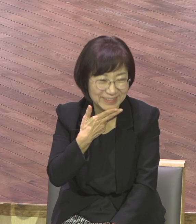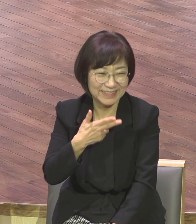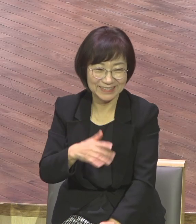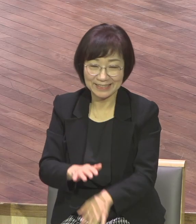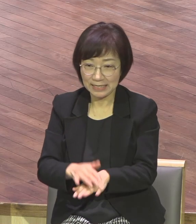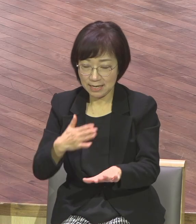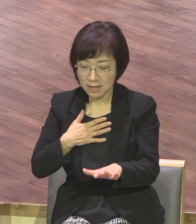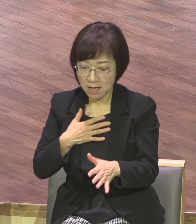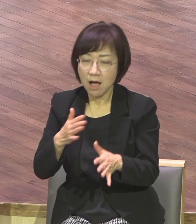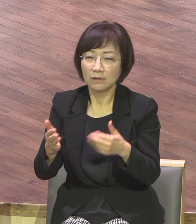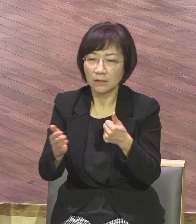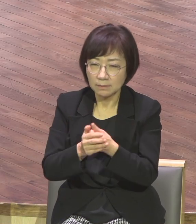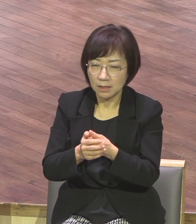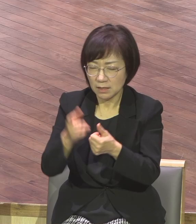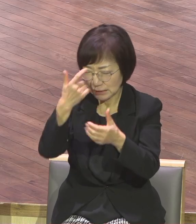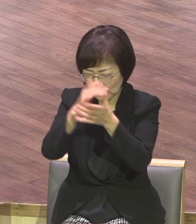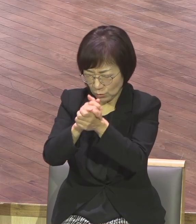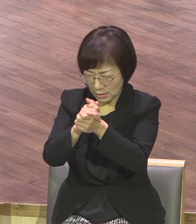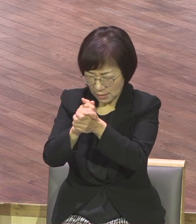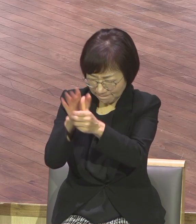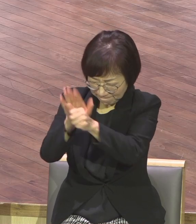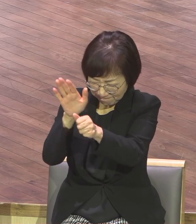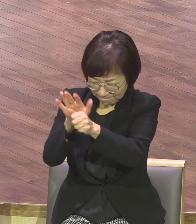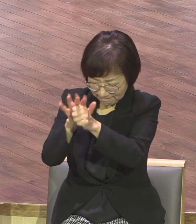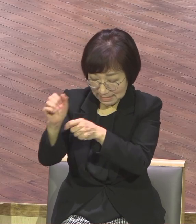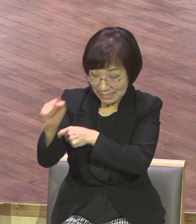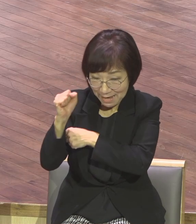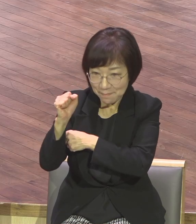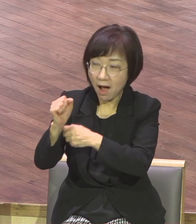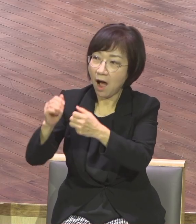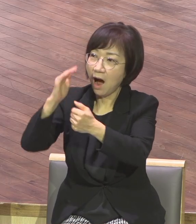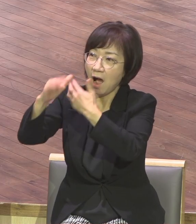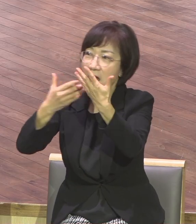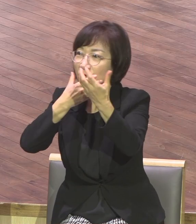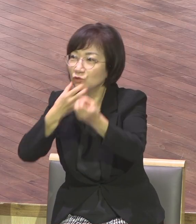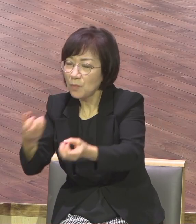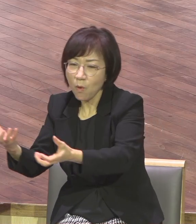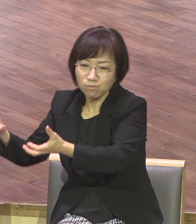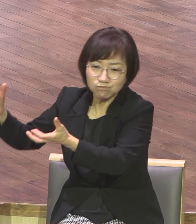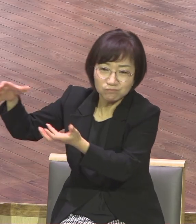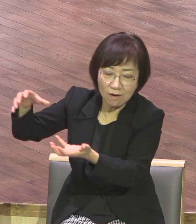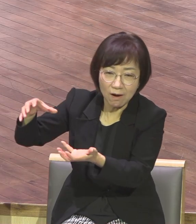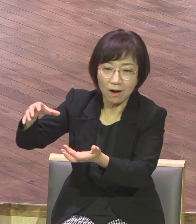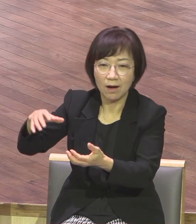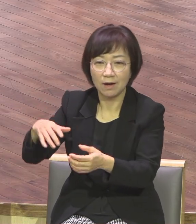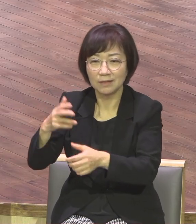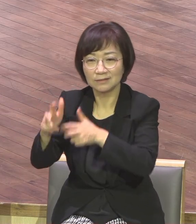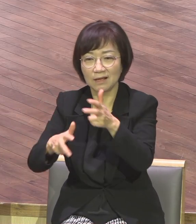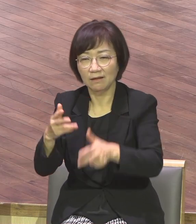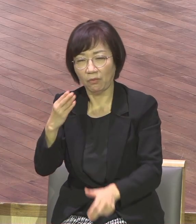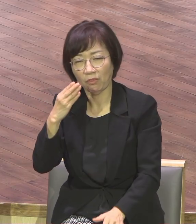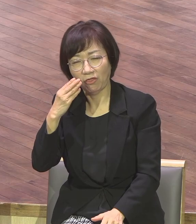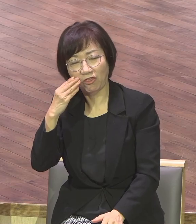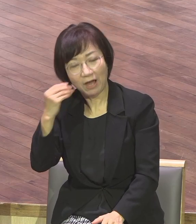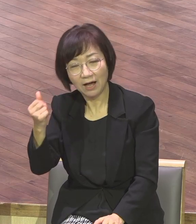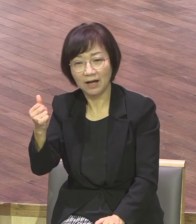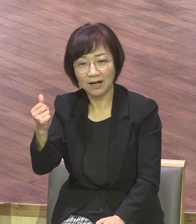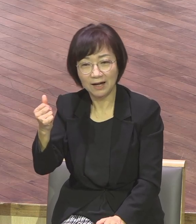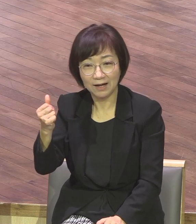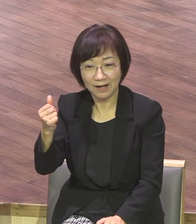사업이 잘 될 수밖에 없죠. 하나님 축복하지 막 중보 기도를 막 해주니까 축구 배급은